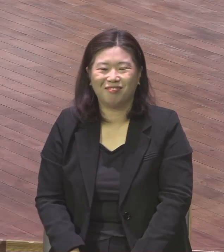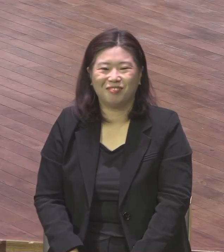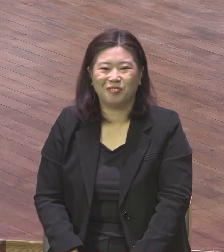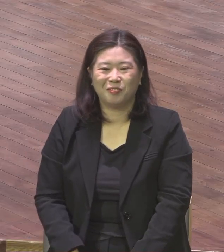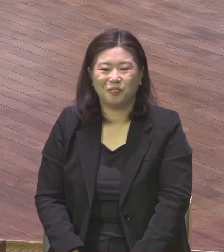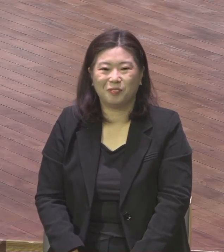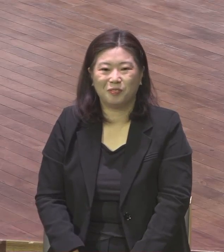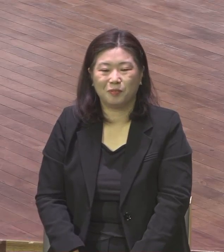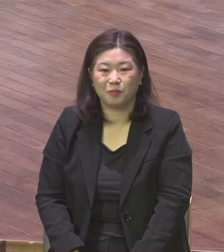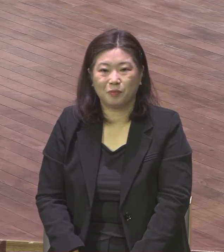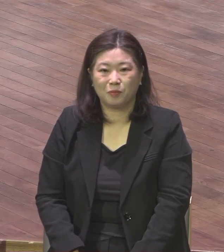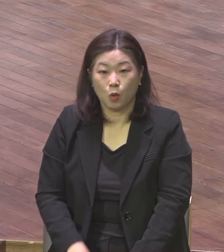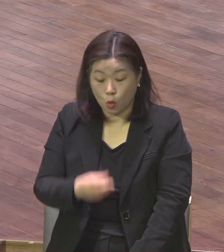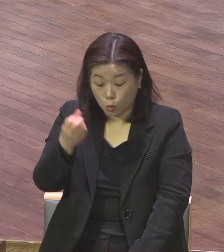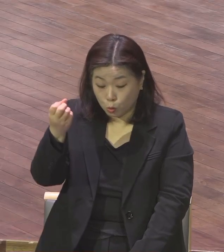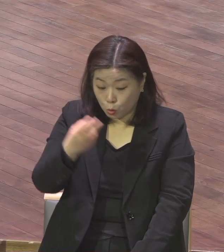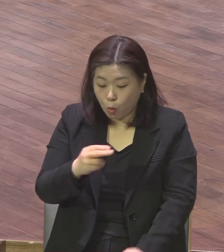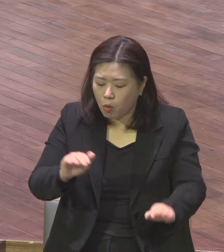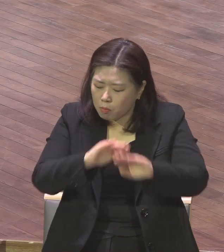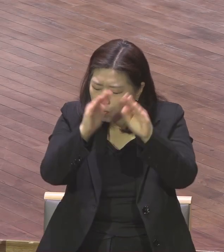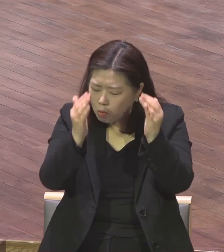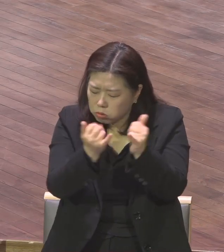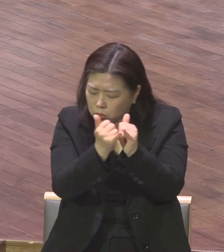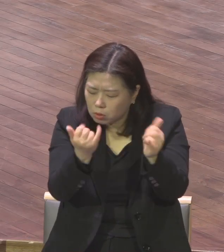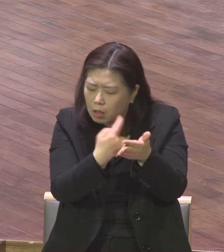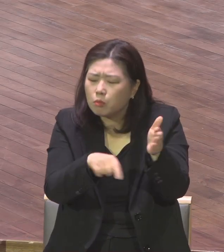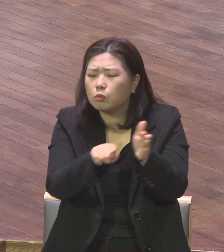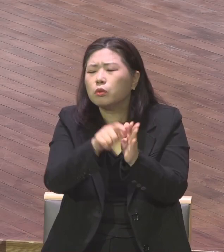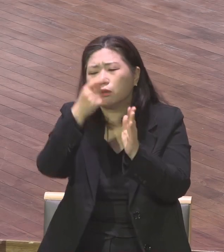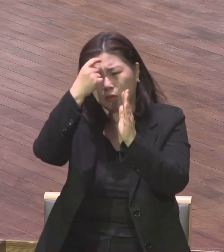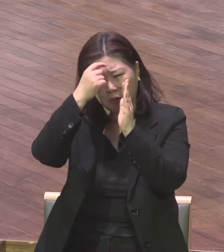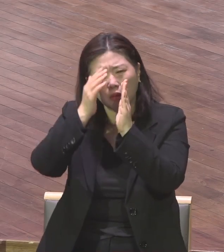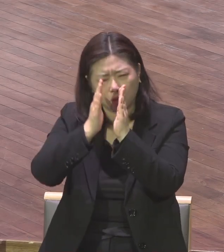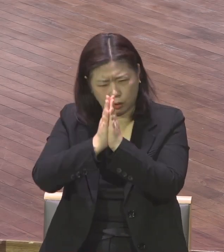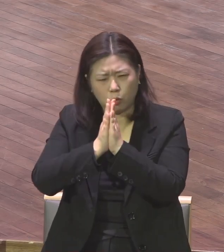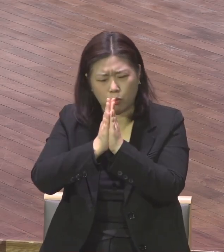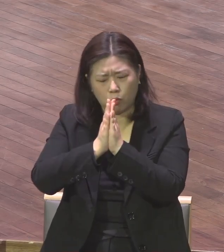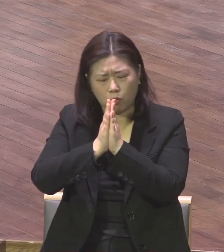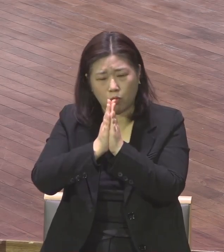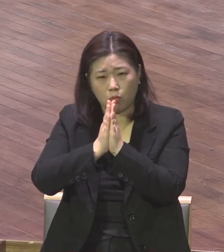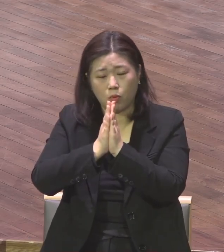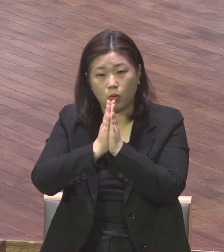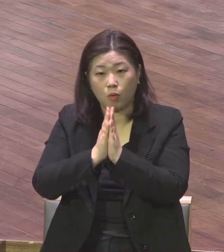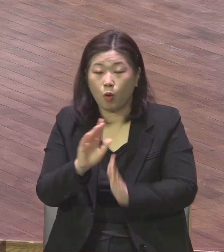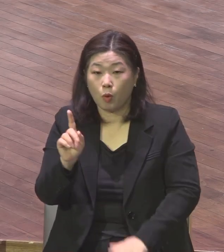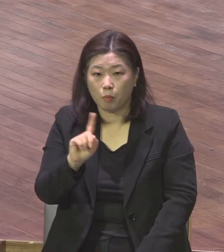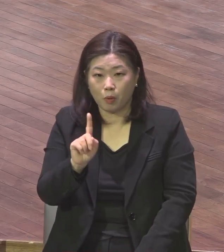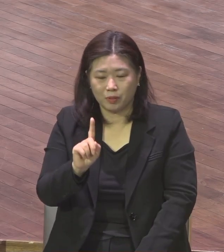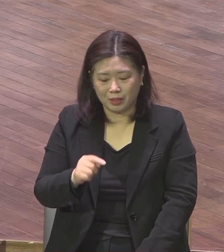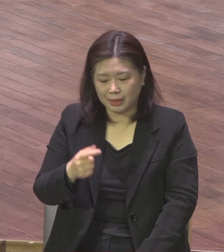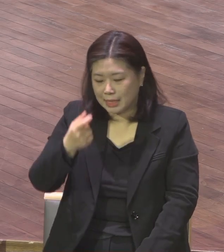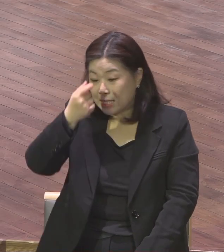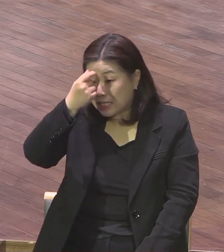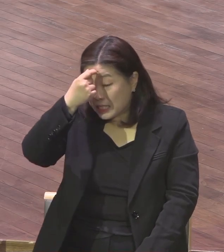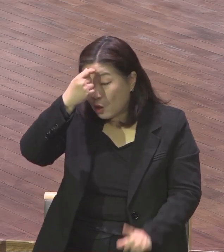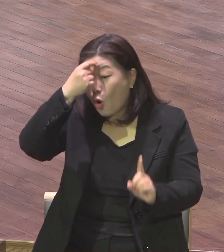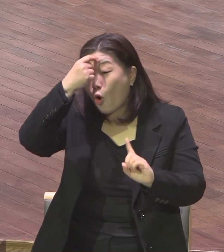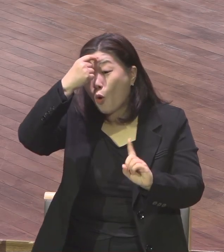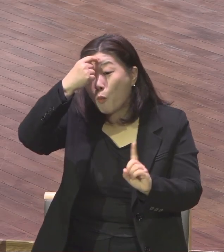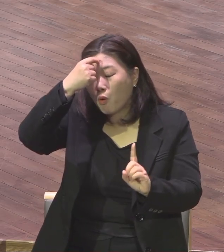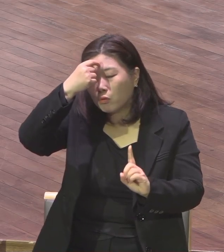말씀이 나오는데 모든 사람을 위하여 기도하라 그랬어요. 모든 사람을 위하여. 기도의 영역, 기도의